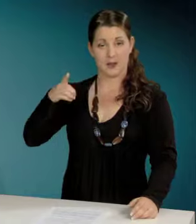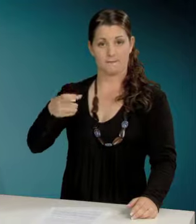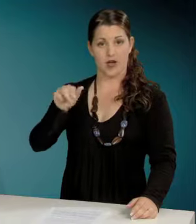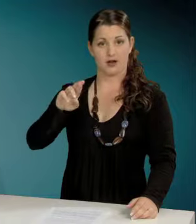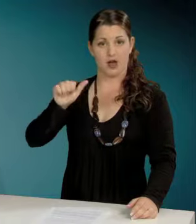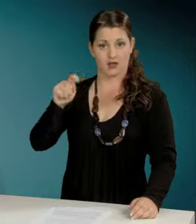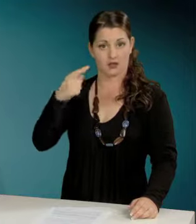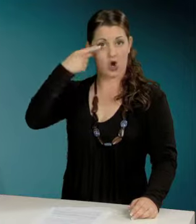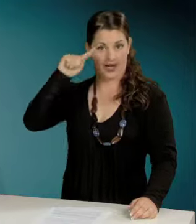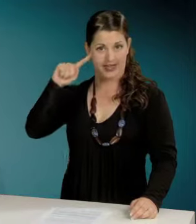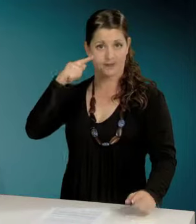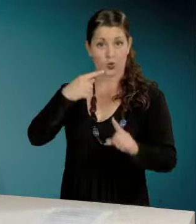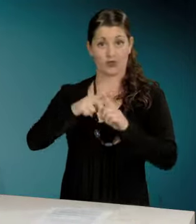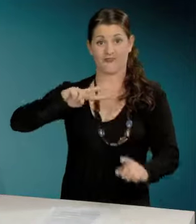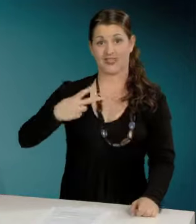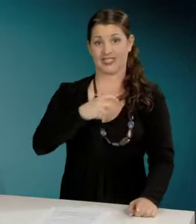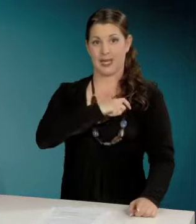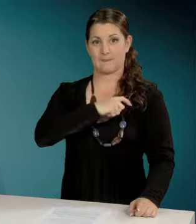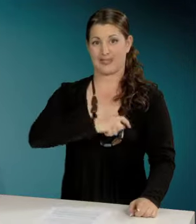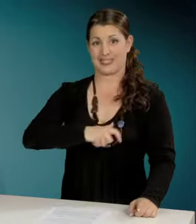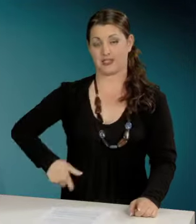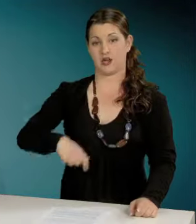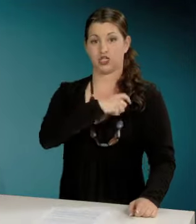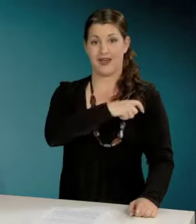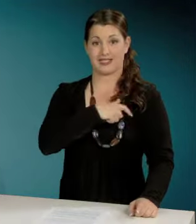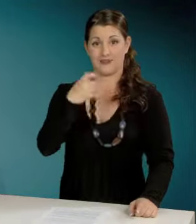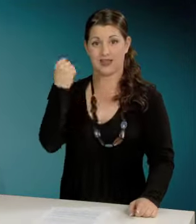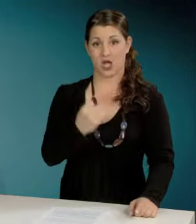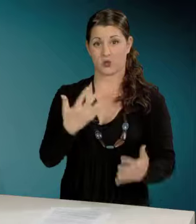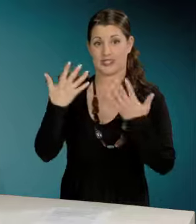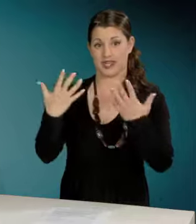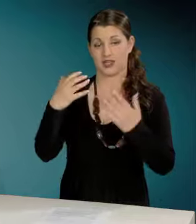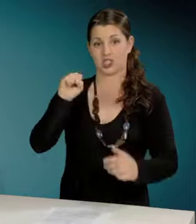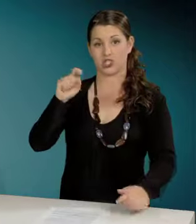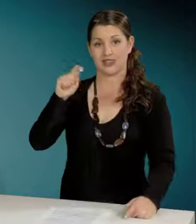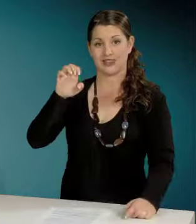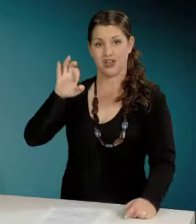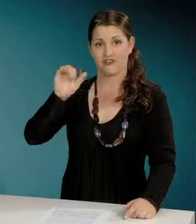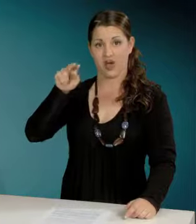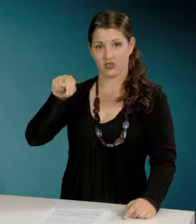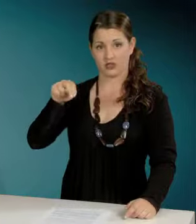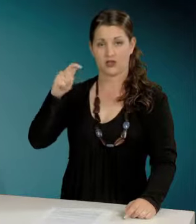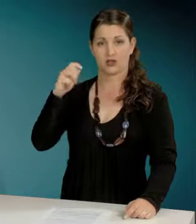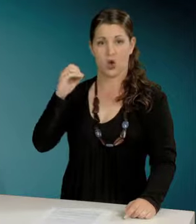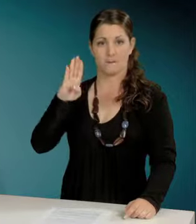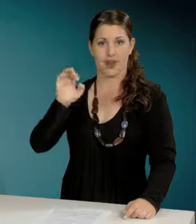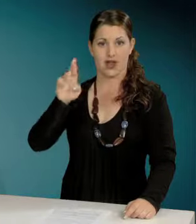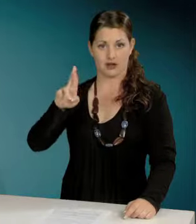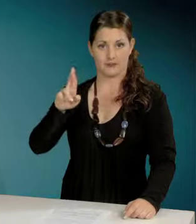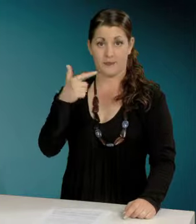und der vize mister schweiz 2010 stefan tobler sind beide botschafter für die t